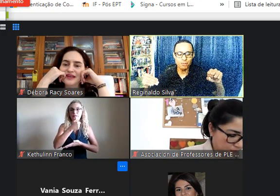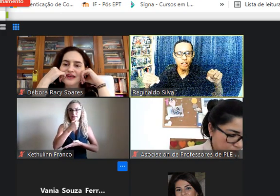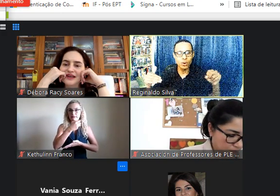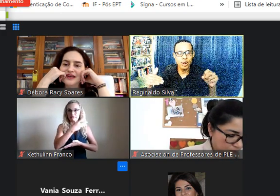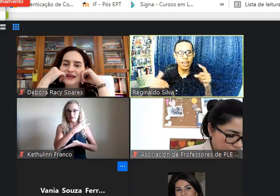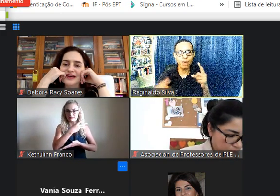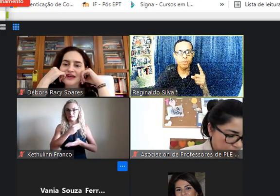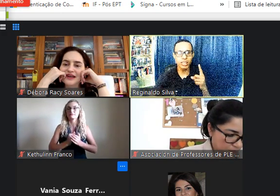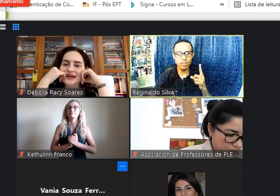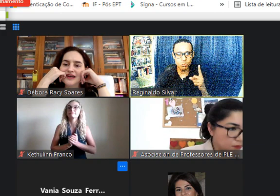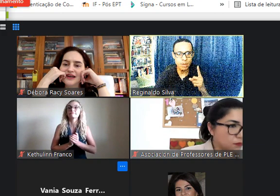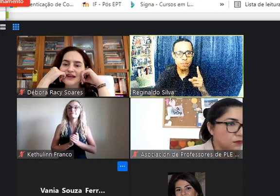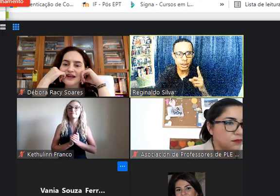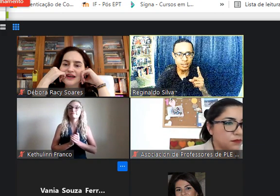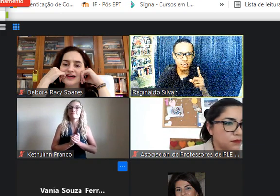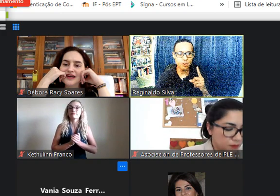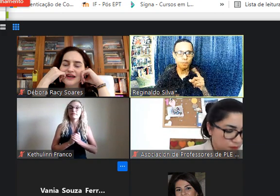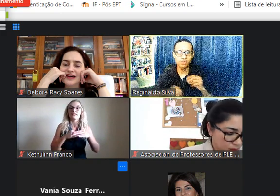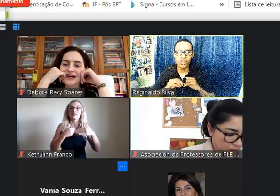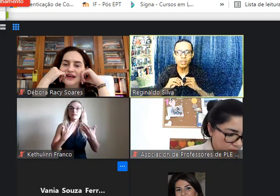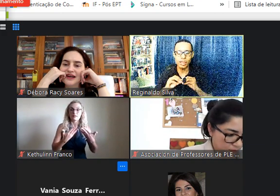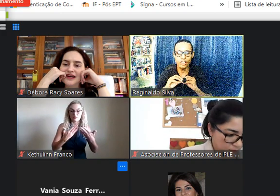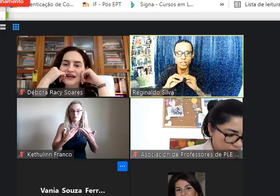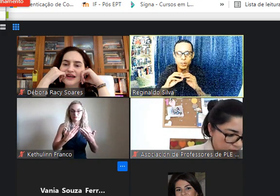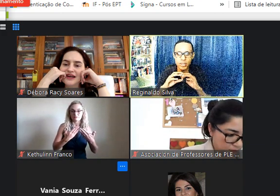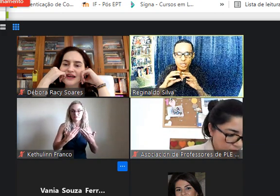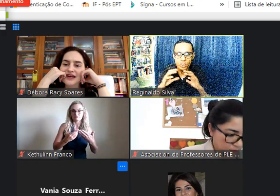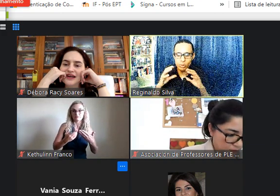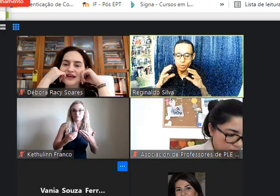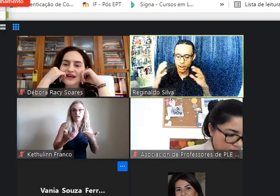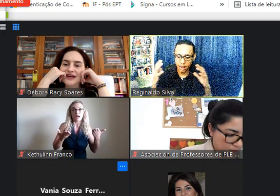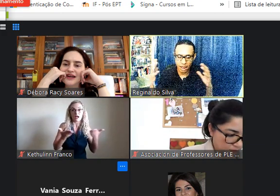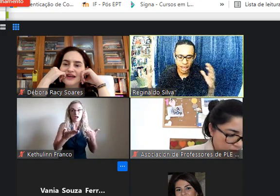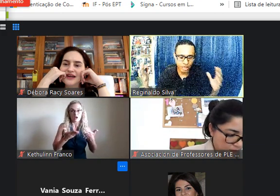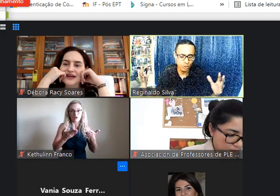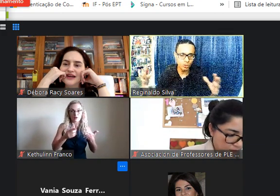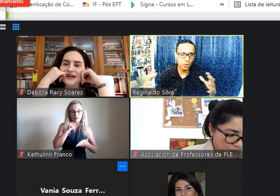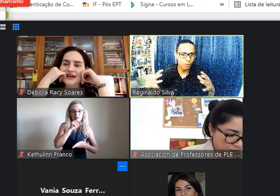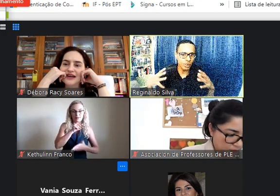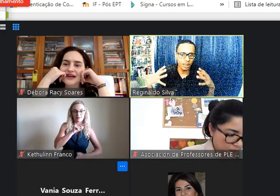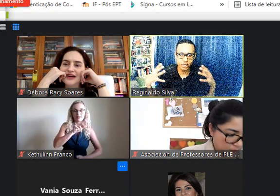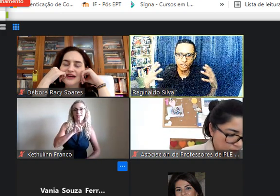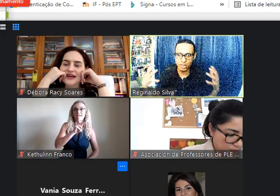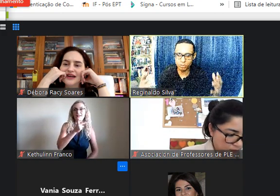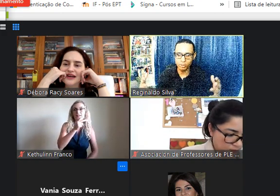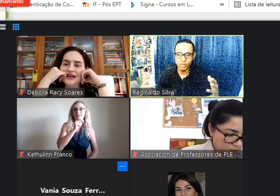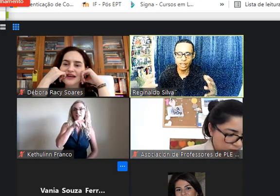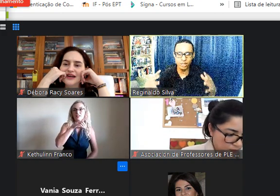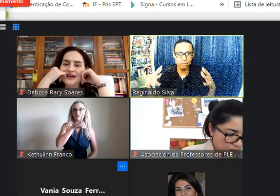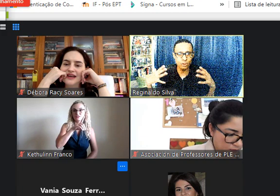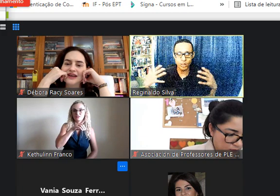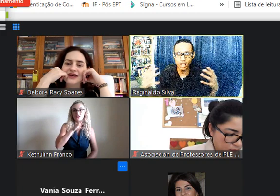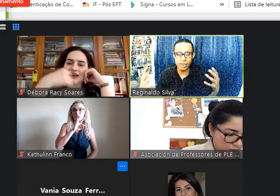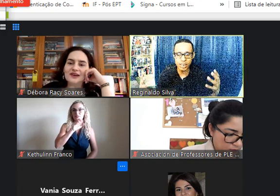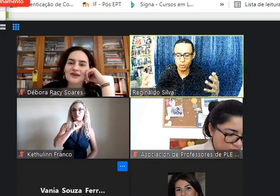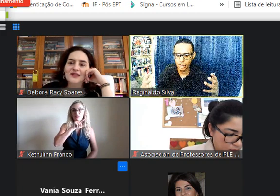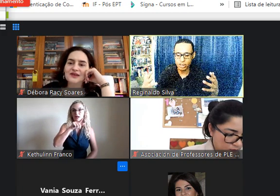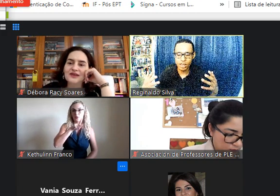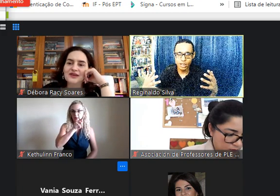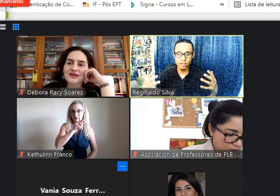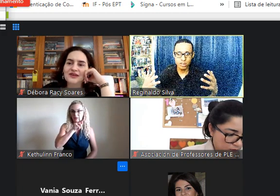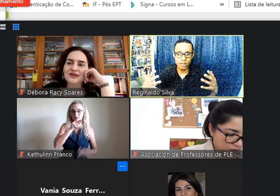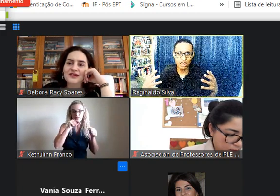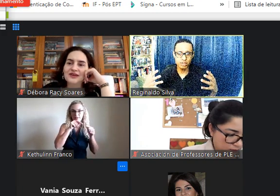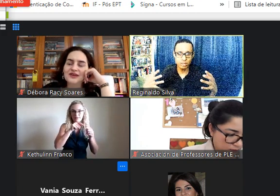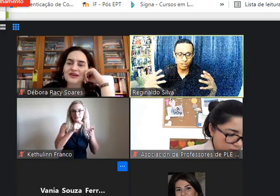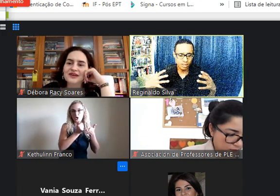ProDef e agora é apenas uma empresa que tem se expandido no mercado, no aplicativo, na difusão da língua